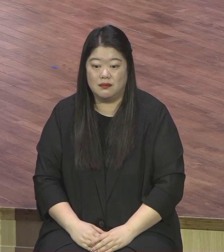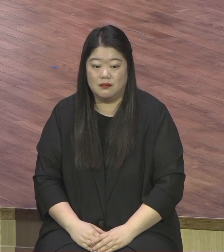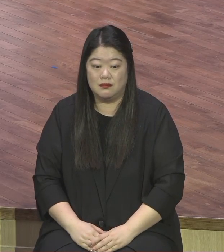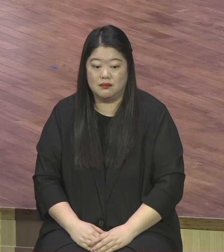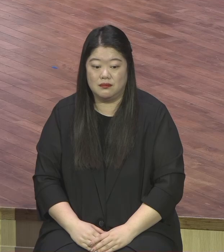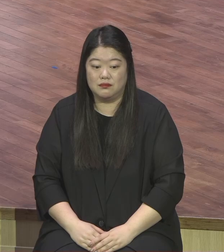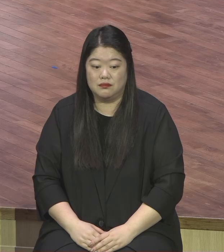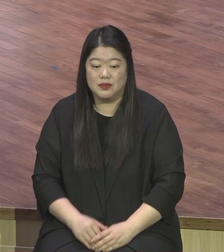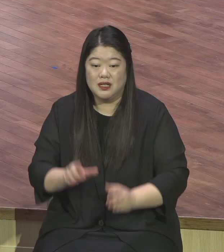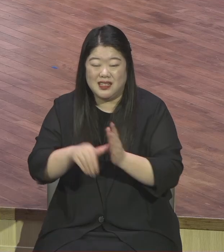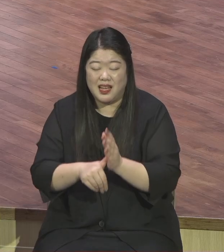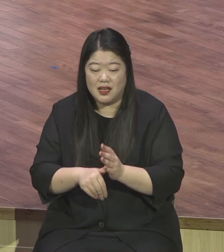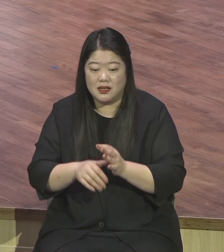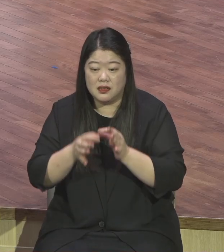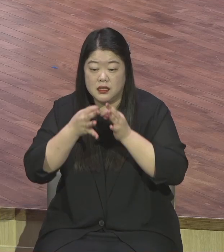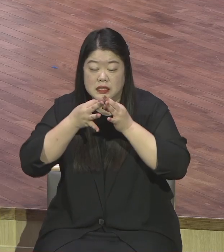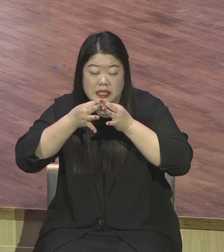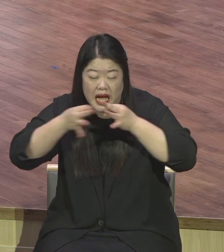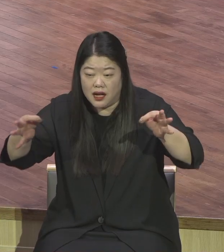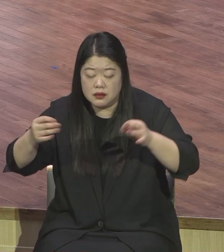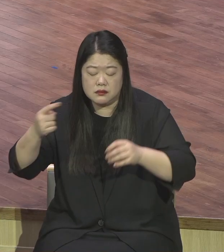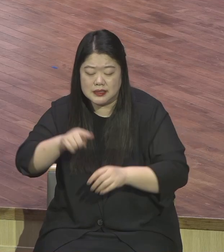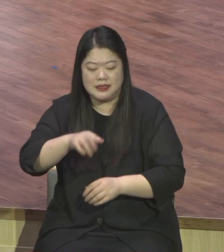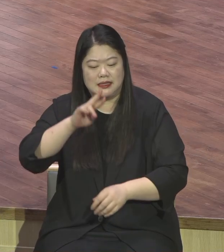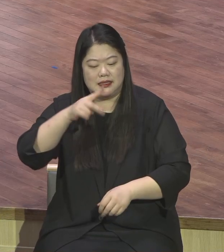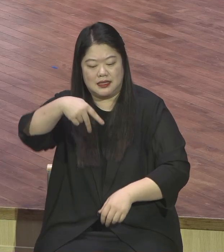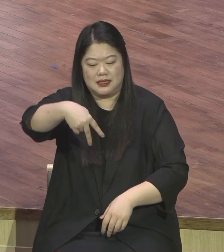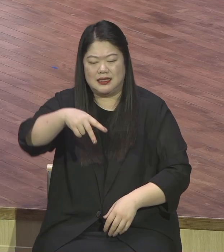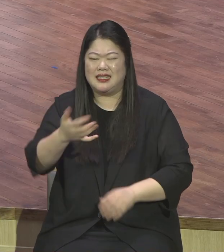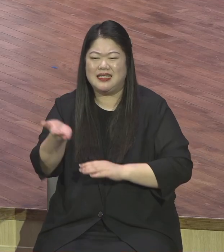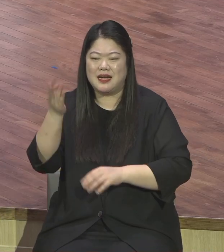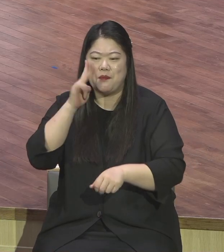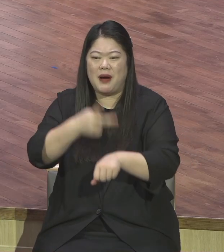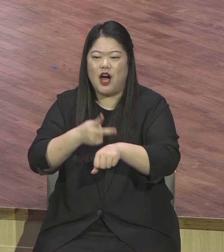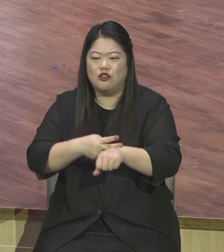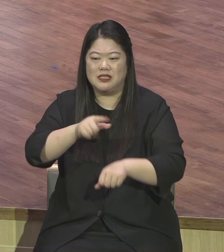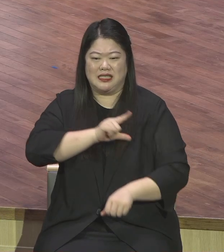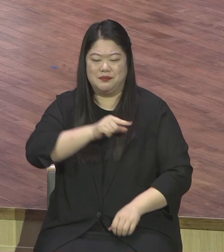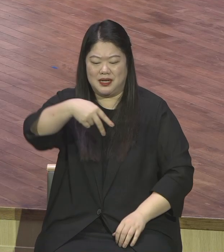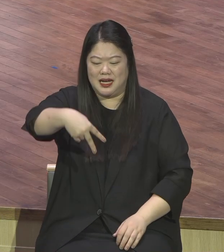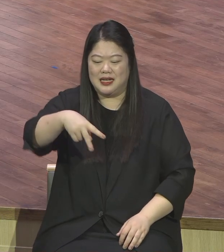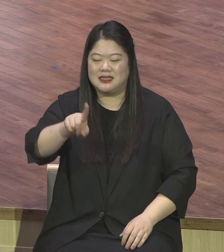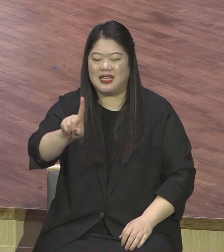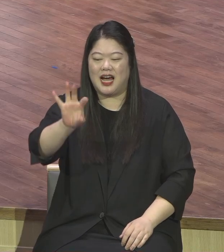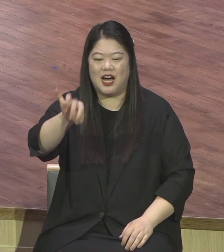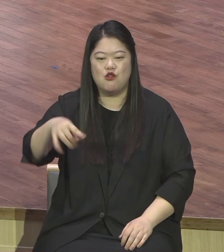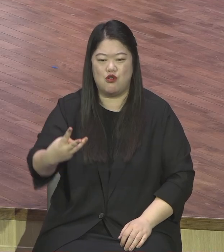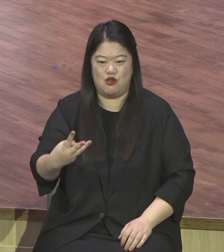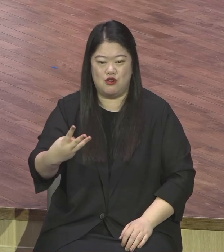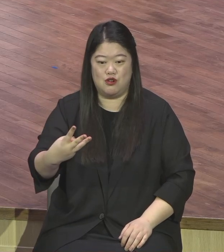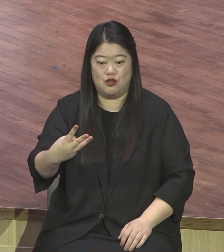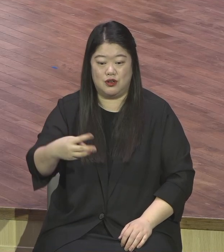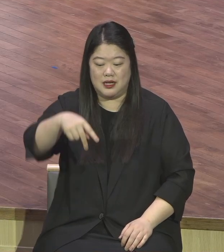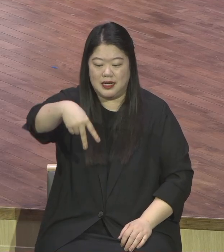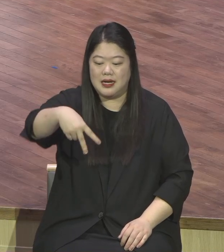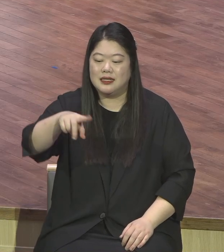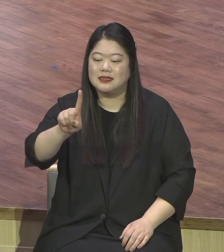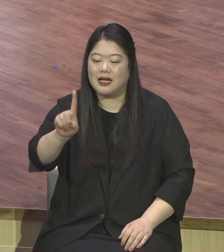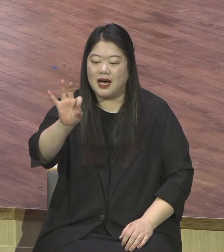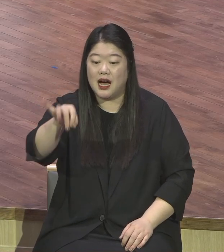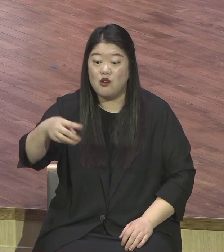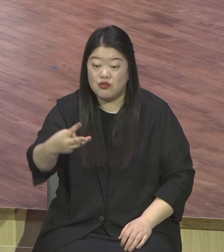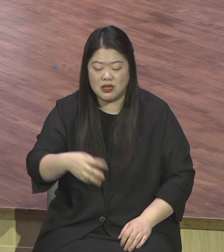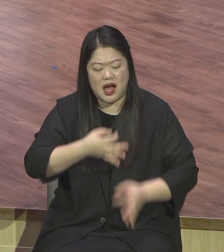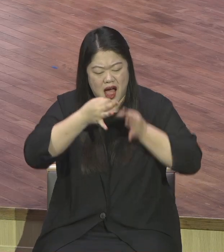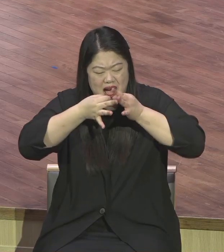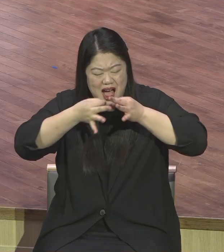사울아 사울아 당신 누굽니까? 나는 너가 핍박하는 예수다. 부활하신 예수 그분이